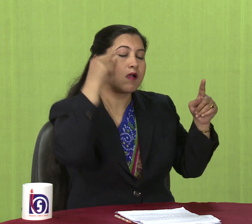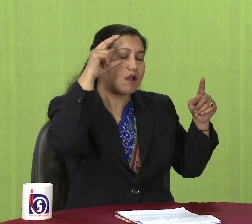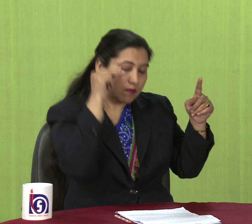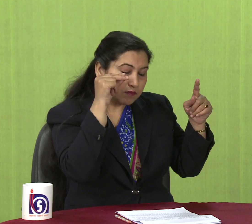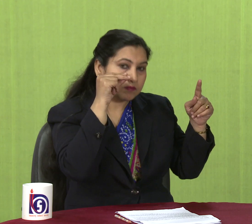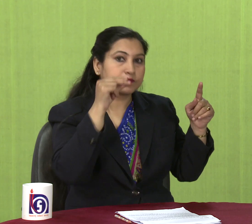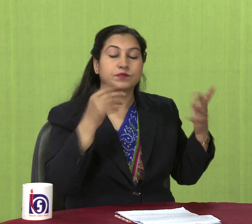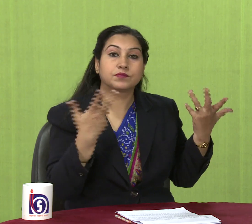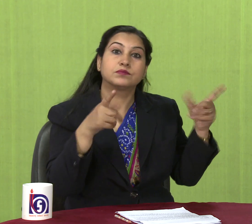मुहावरे का